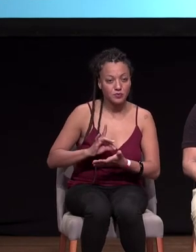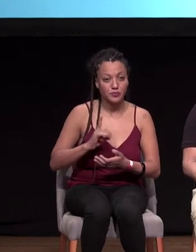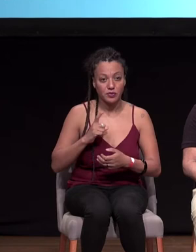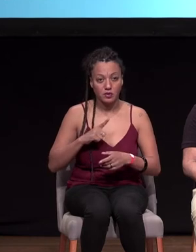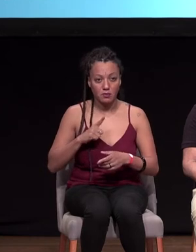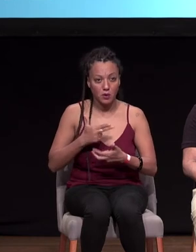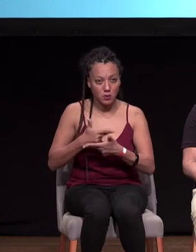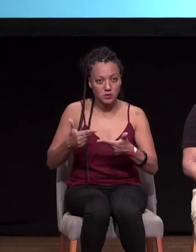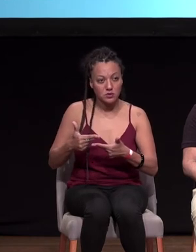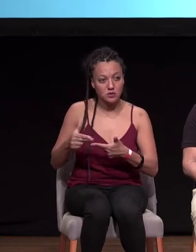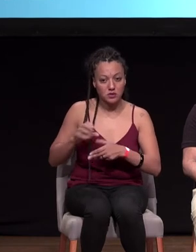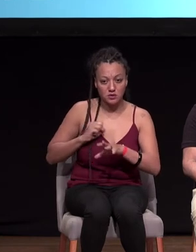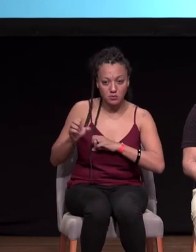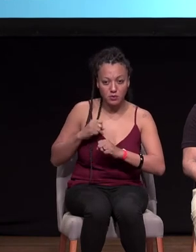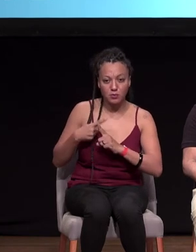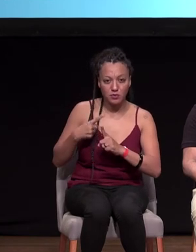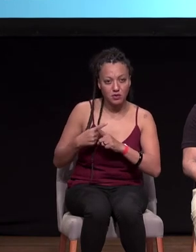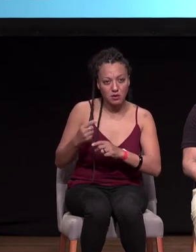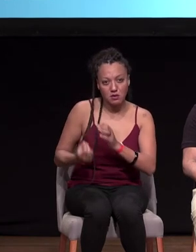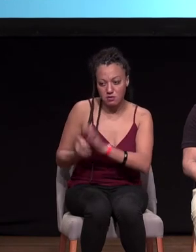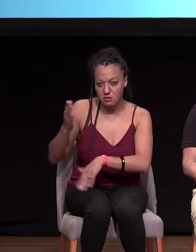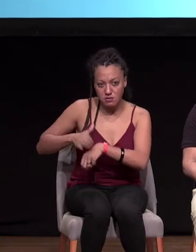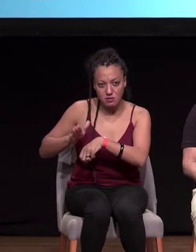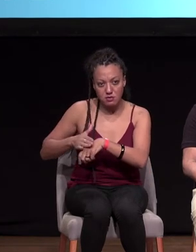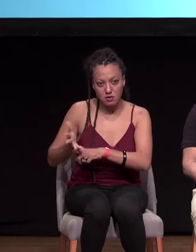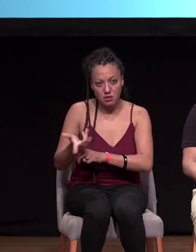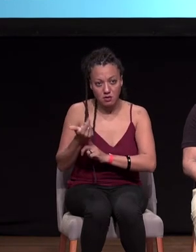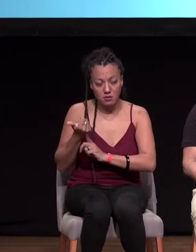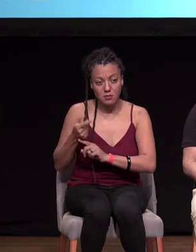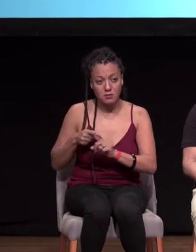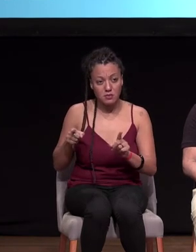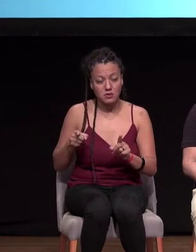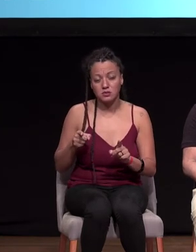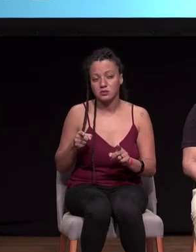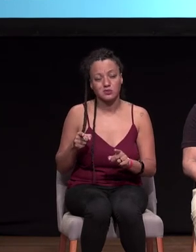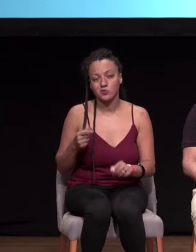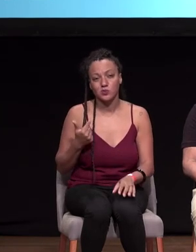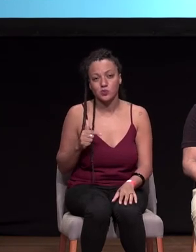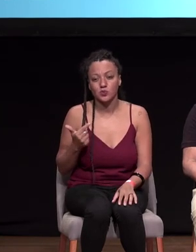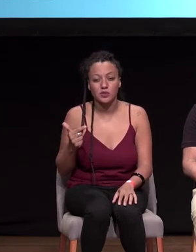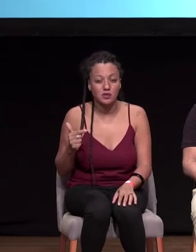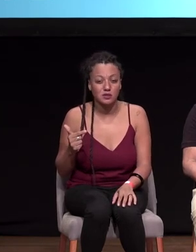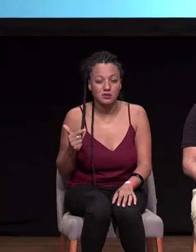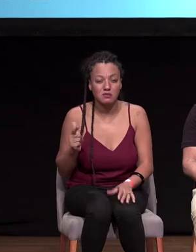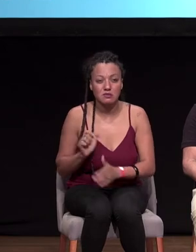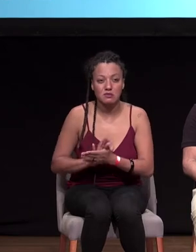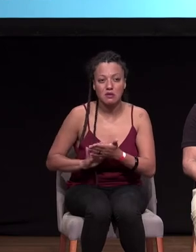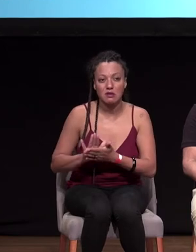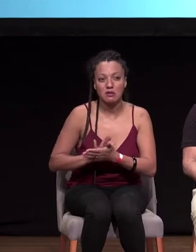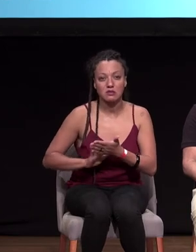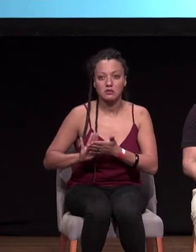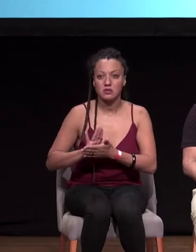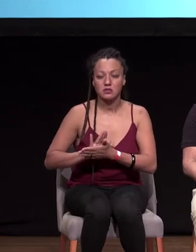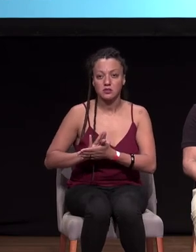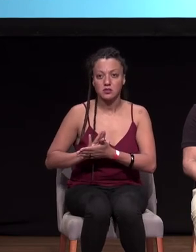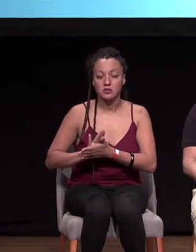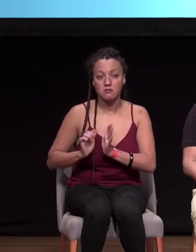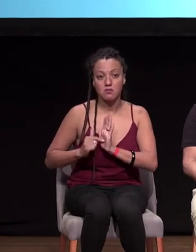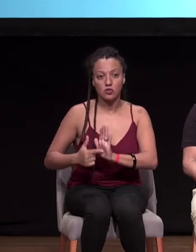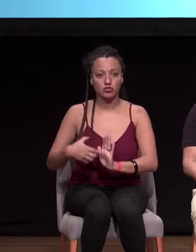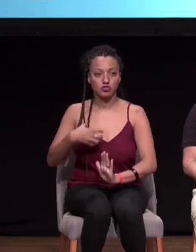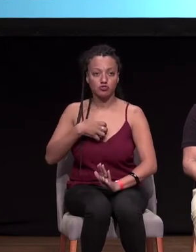que ele recebeu pela execução das obras mas nós não temos especificamente nada que revele a atitude